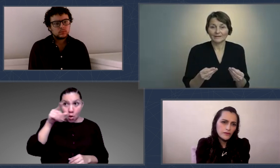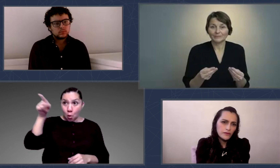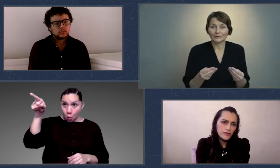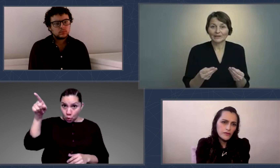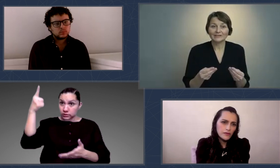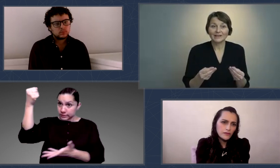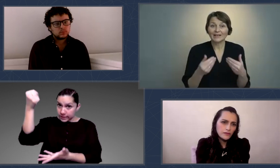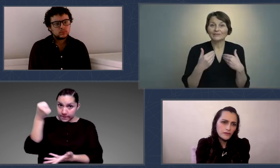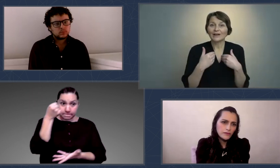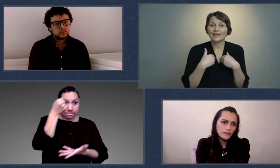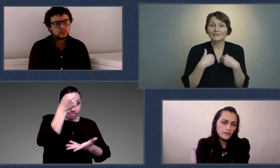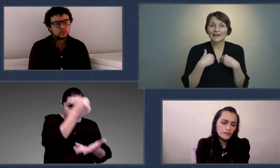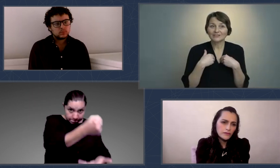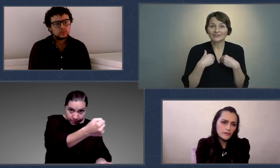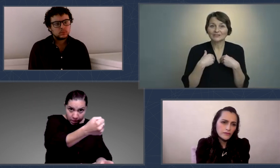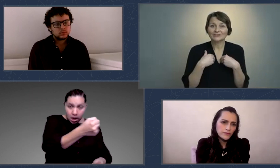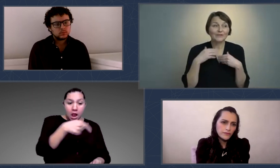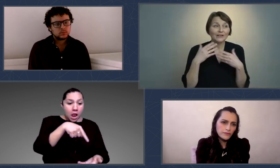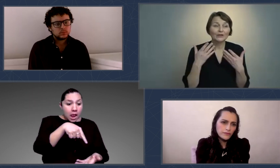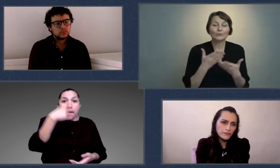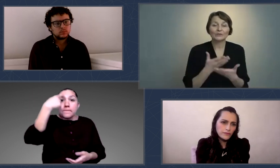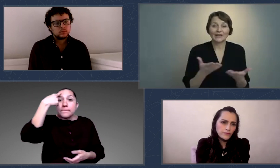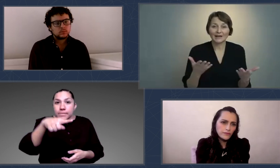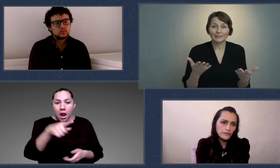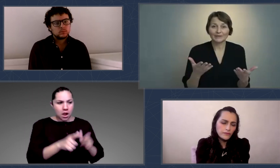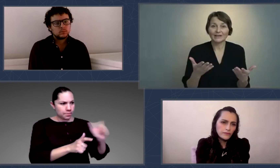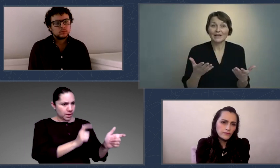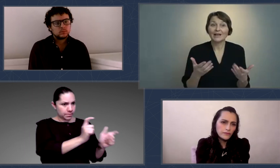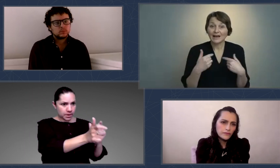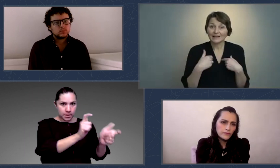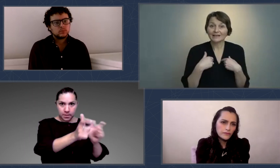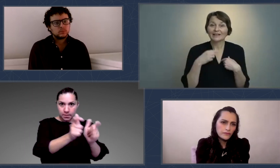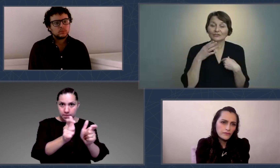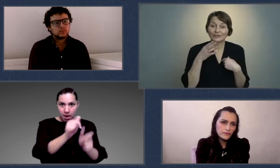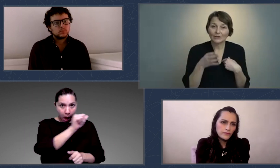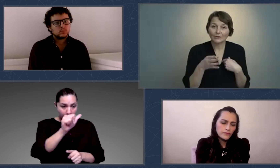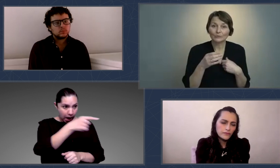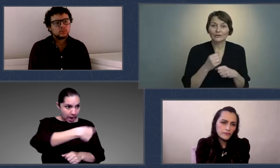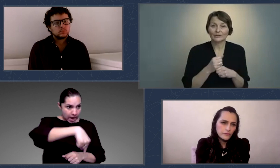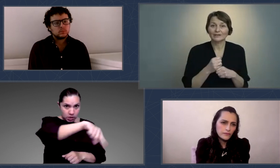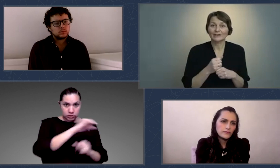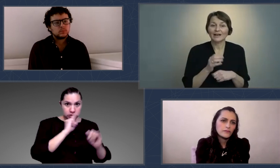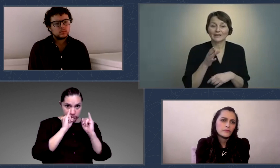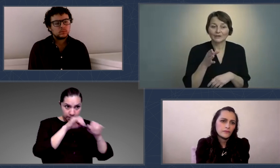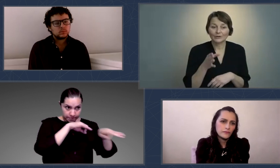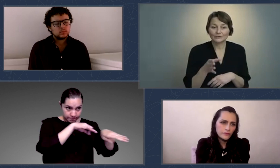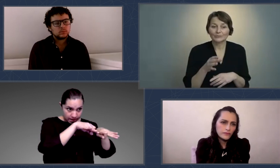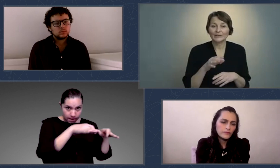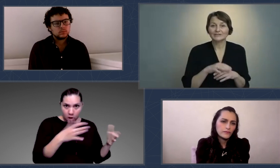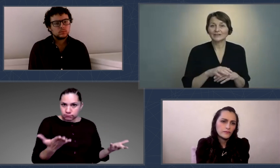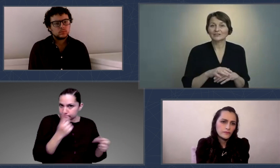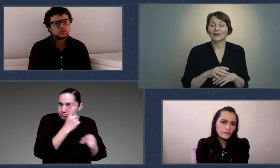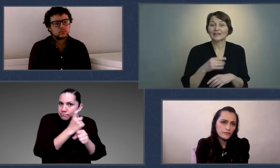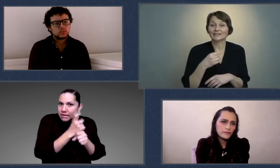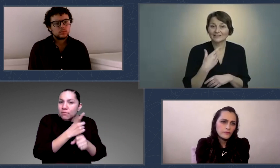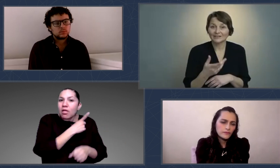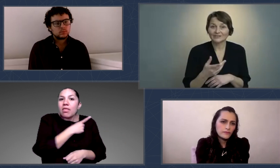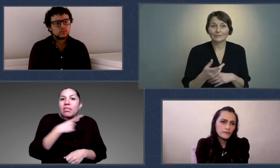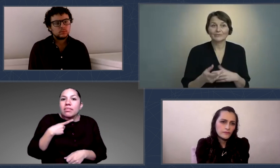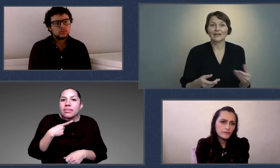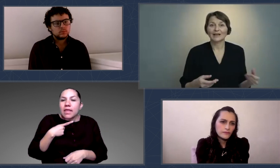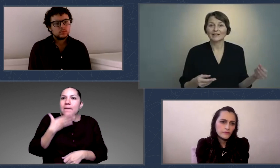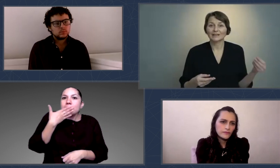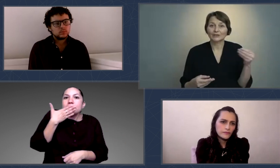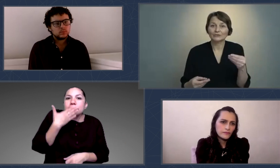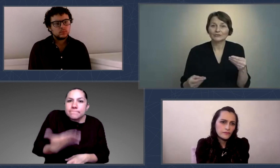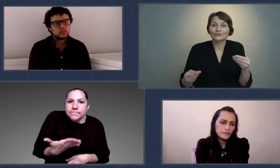los servicios de los intérpretes, significa que van a tener buenos intérpretes y las personas de la comunidad sorda van a